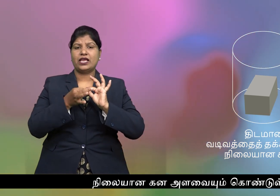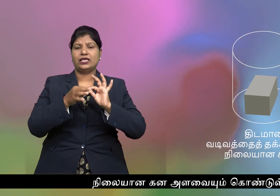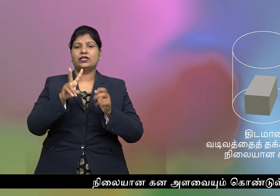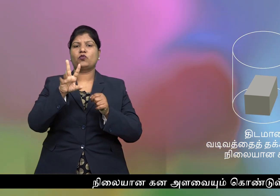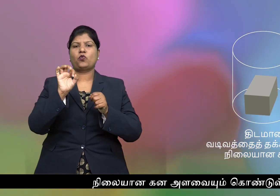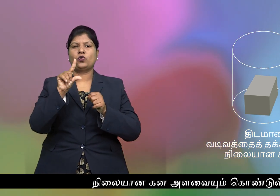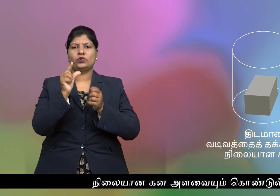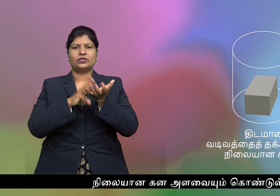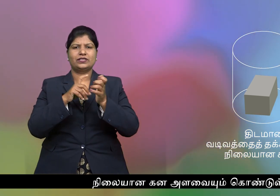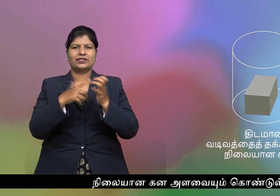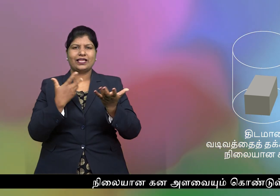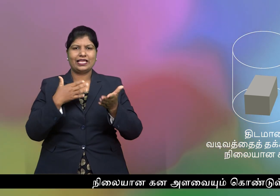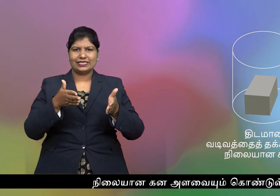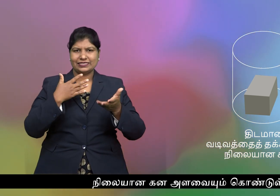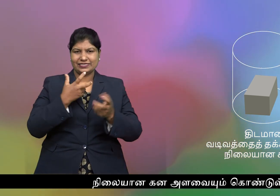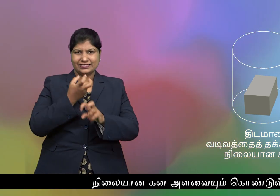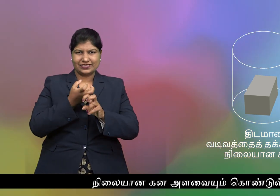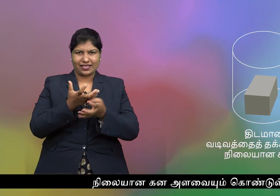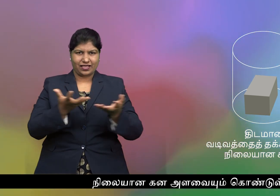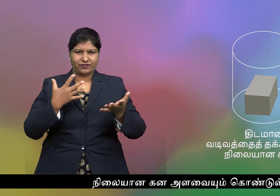நிலையான கன அளவையும் கொண்டுள்ளன.